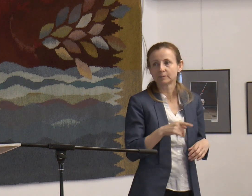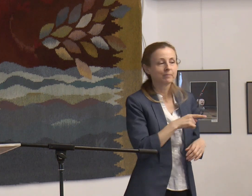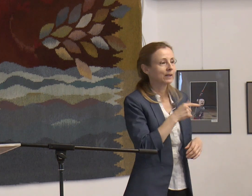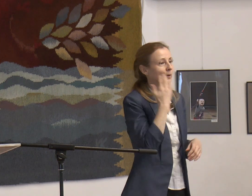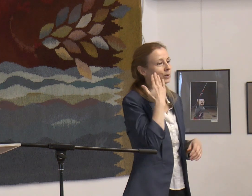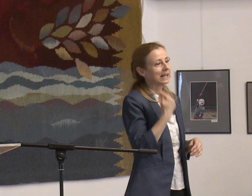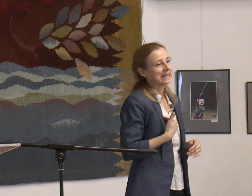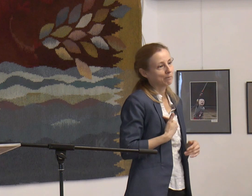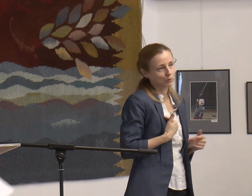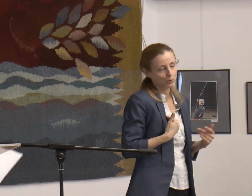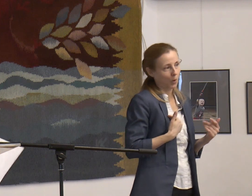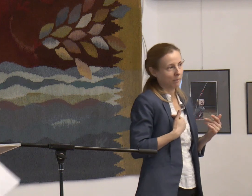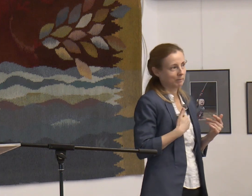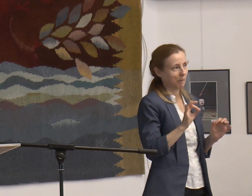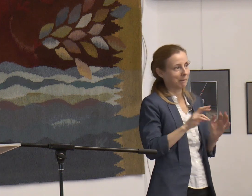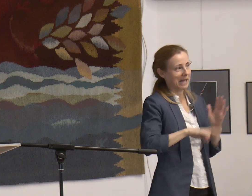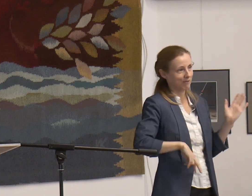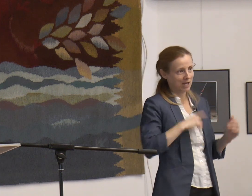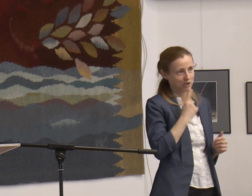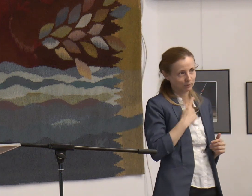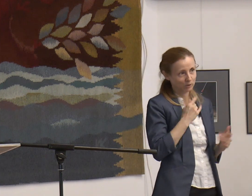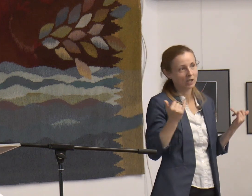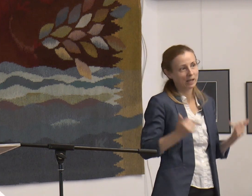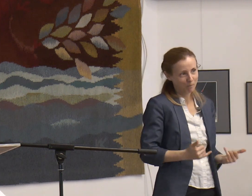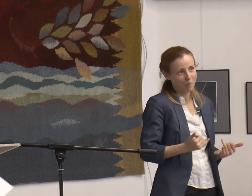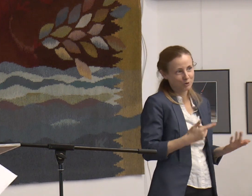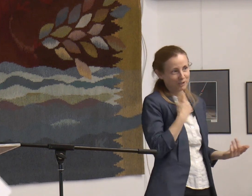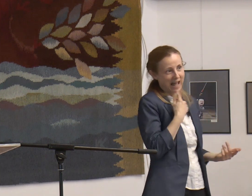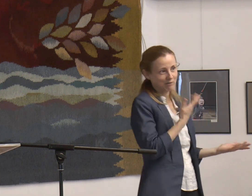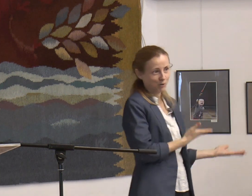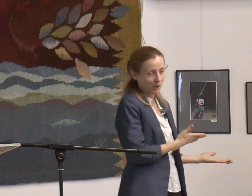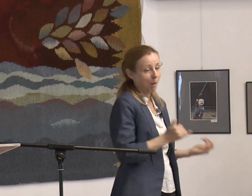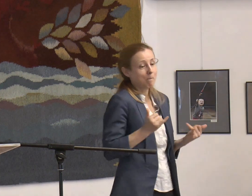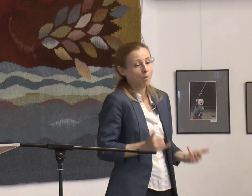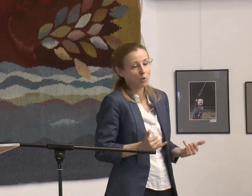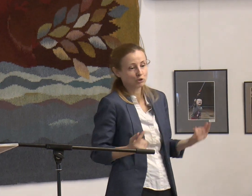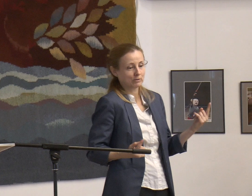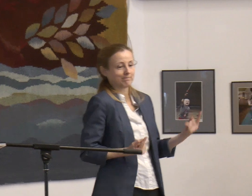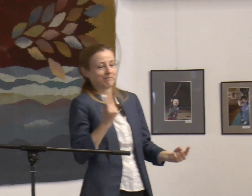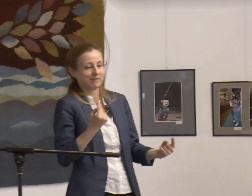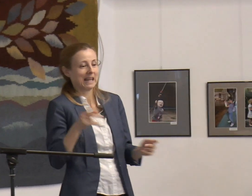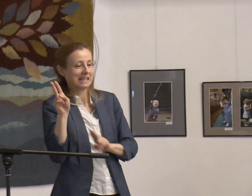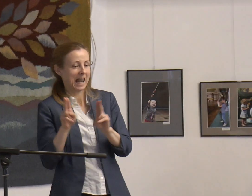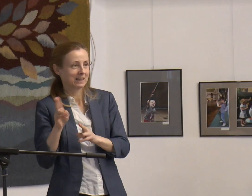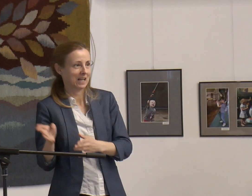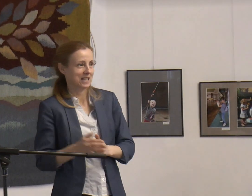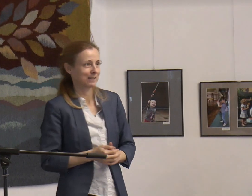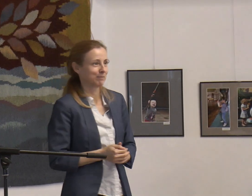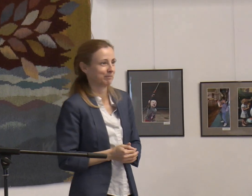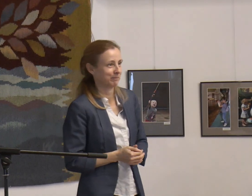beregisztrálni, hogy milyen verset mond, de majd most ő el fogja mondani, mert most jelentkezett be.